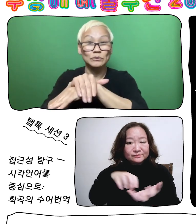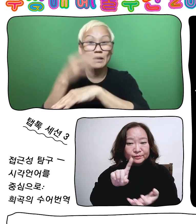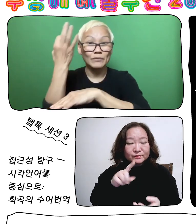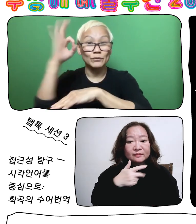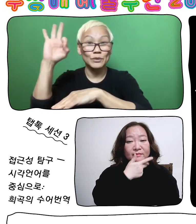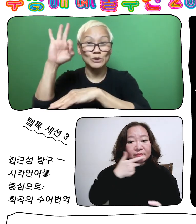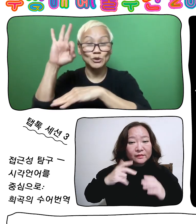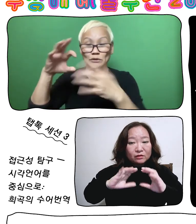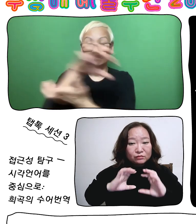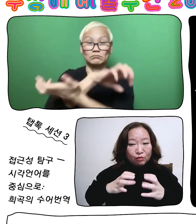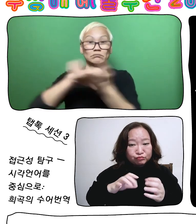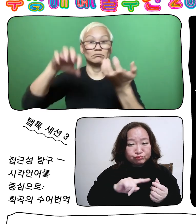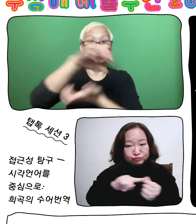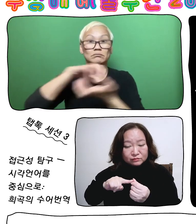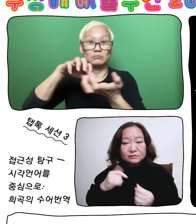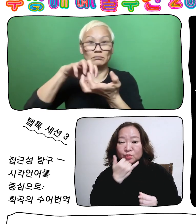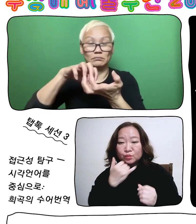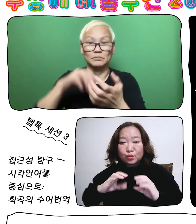어려웠죠.